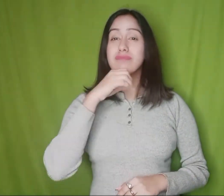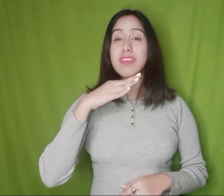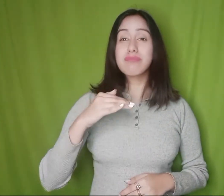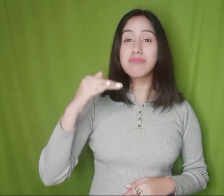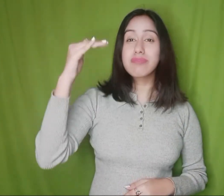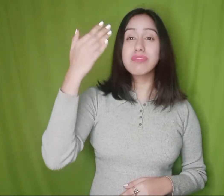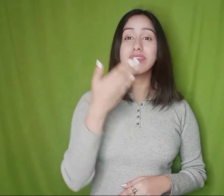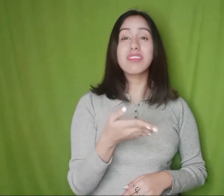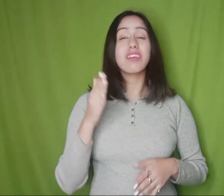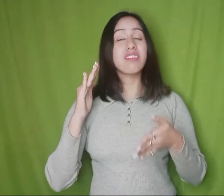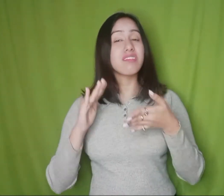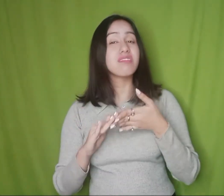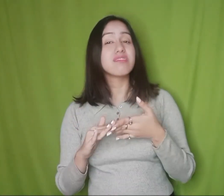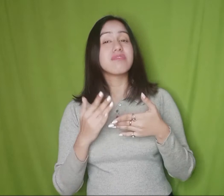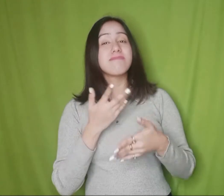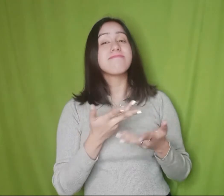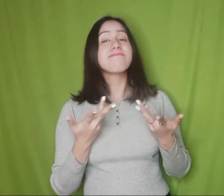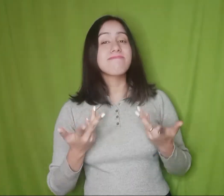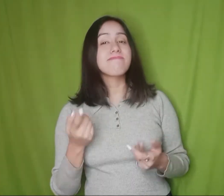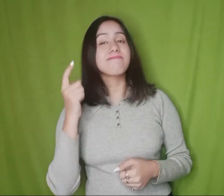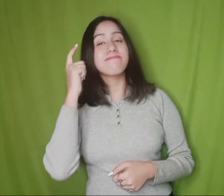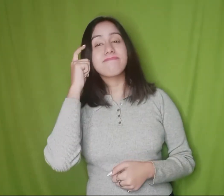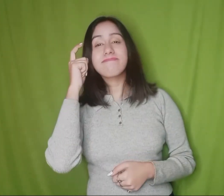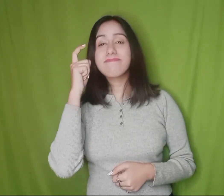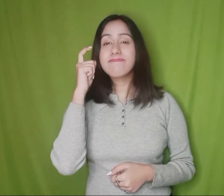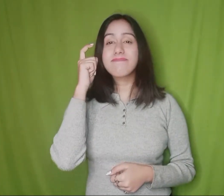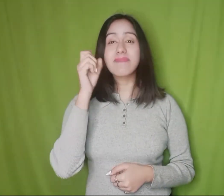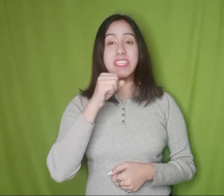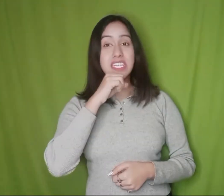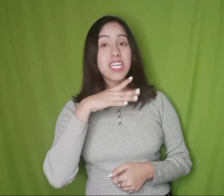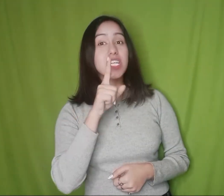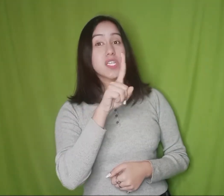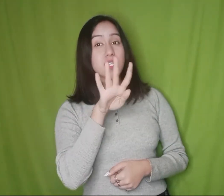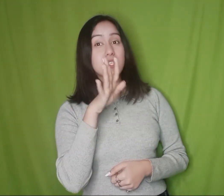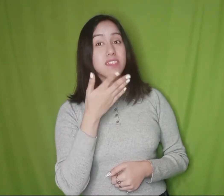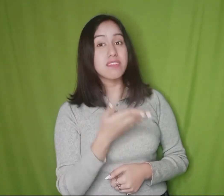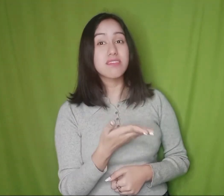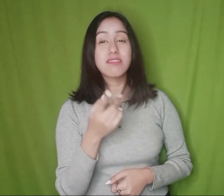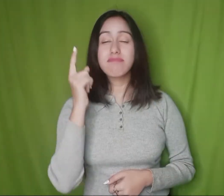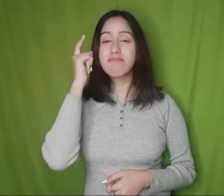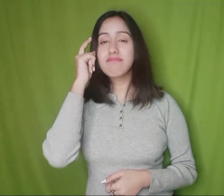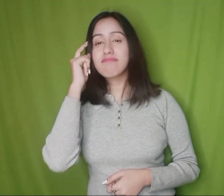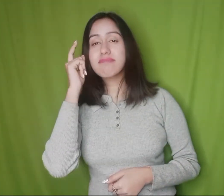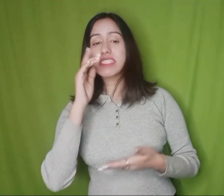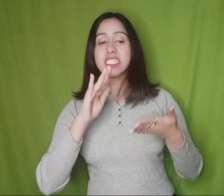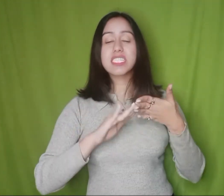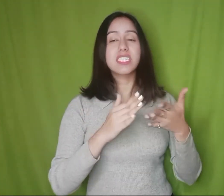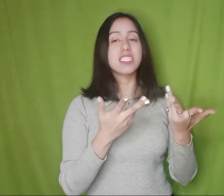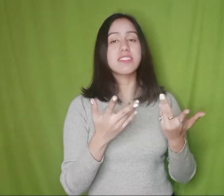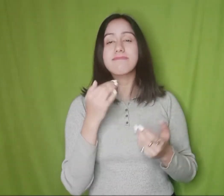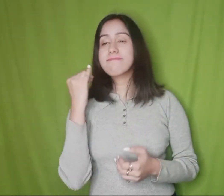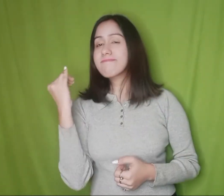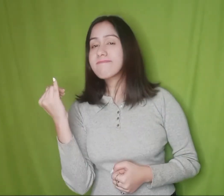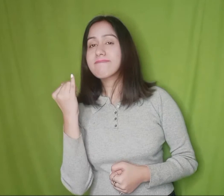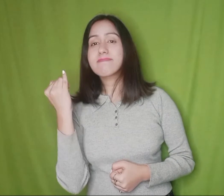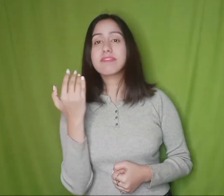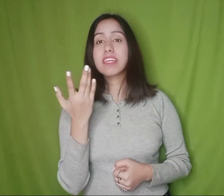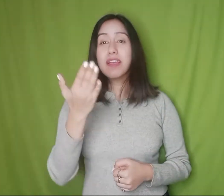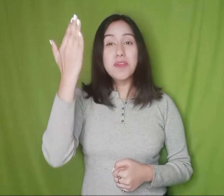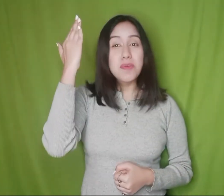देते, लेकिन सयानी होती बच्ची की चिंता किस पिता को नहीं होती। फिर मीरा तो 14 साल की हो